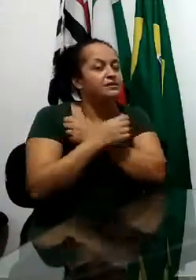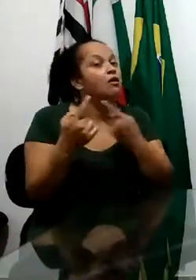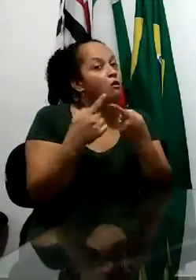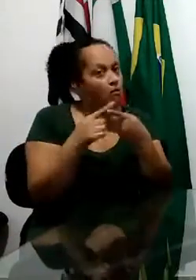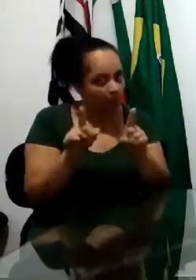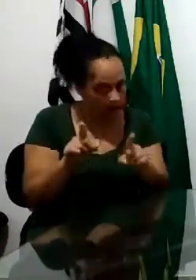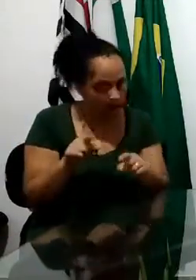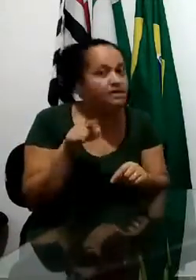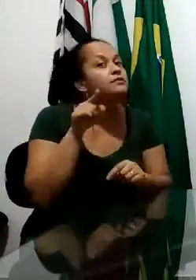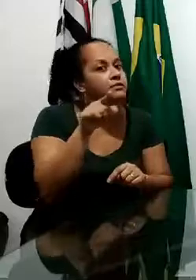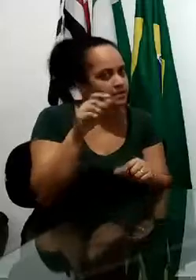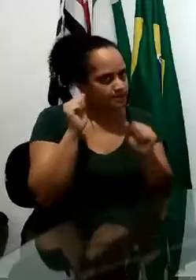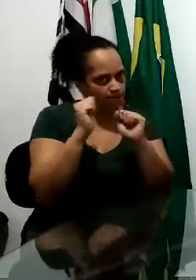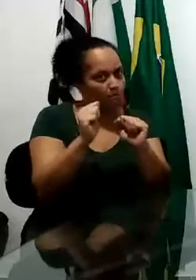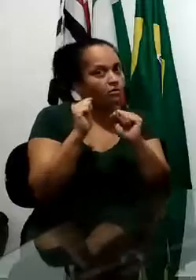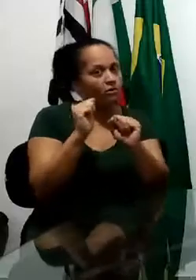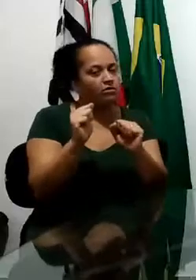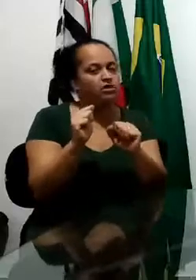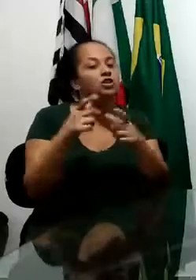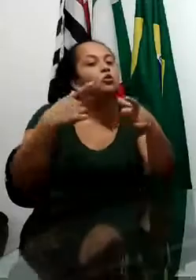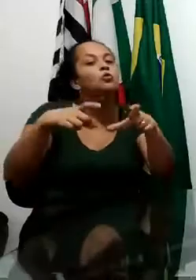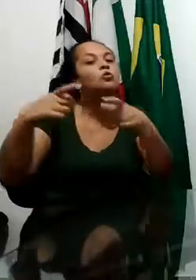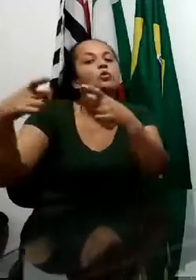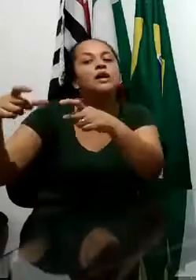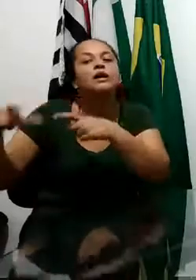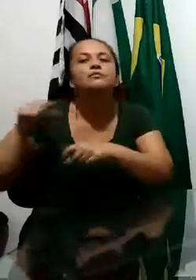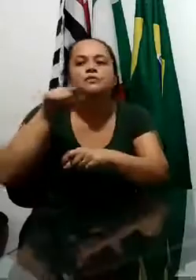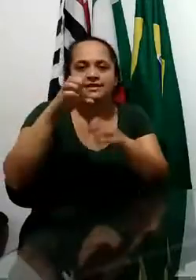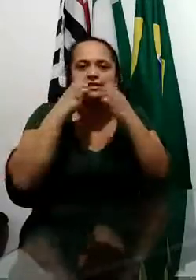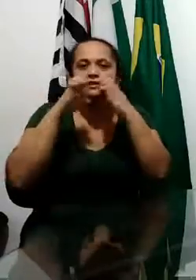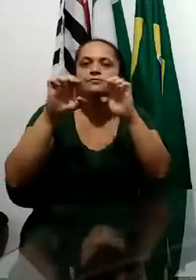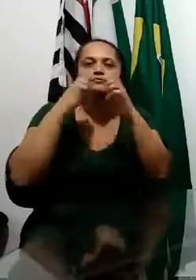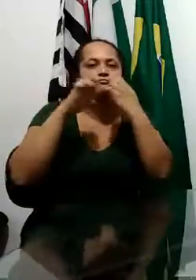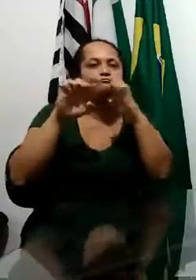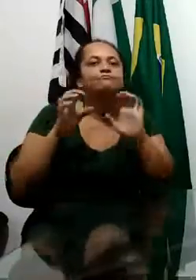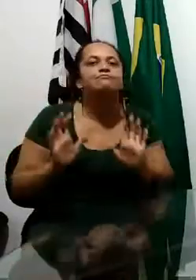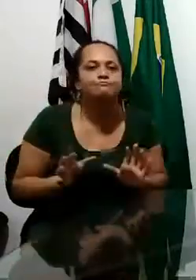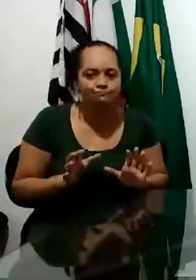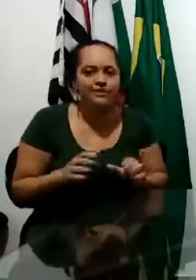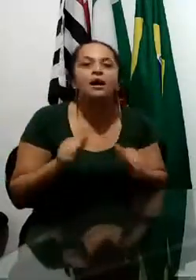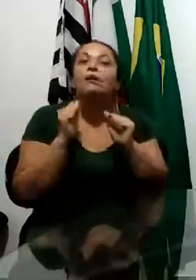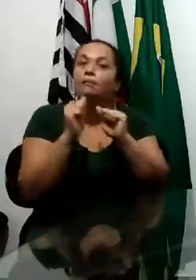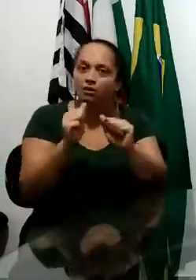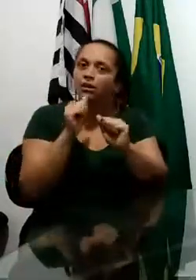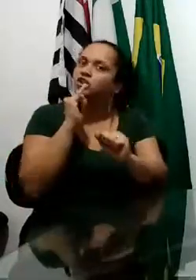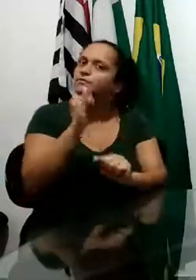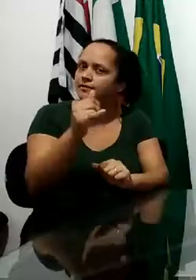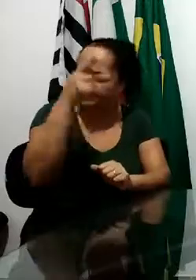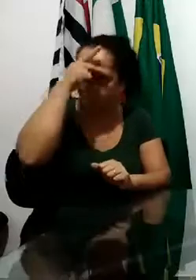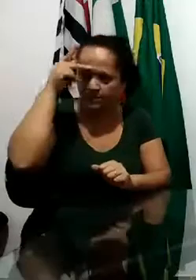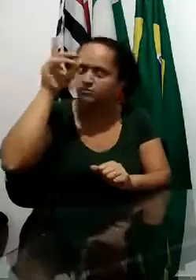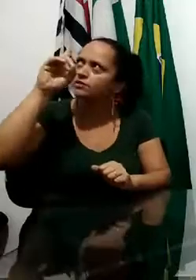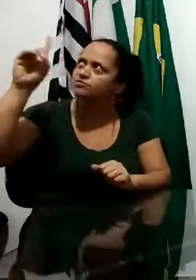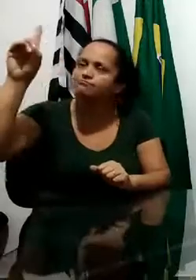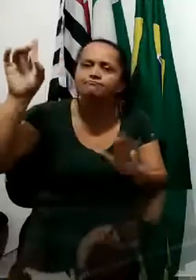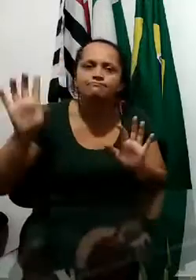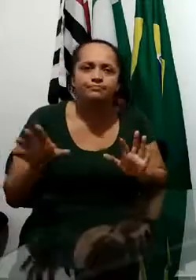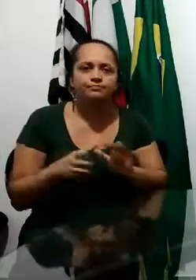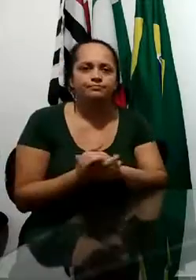Mas você pode, onde você está, pregar e anunciar o Evangelho, ganhar almas para Jesus.